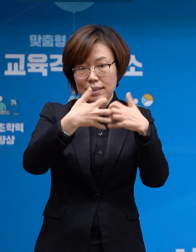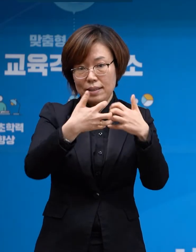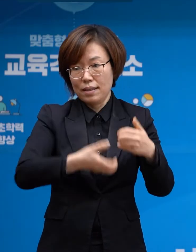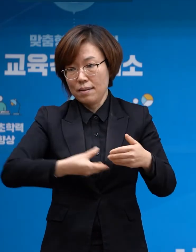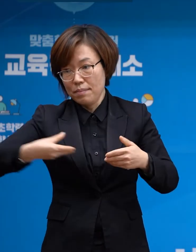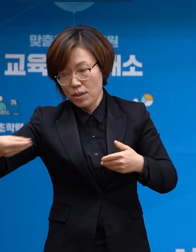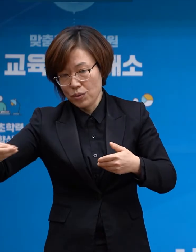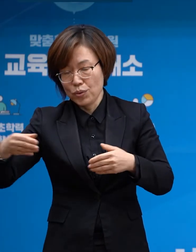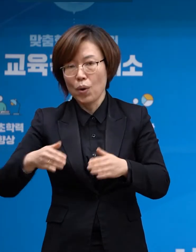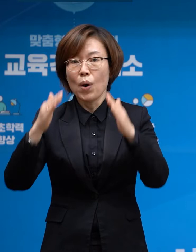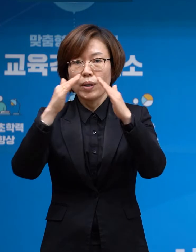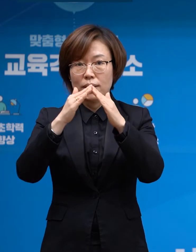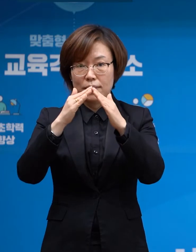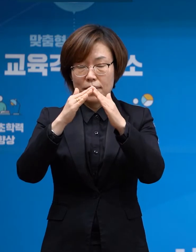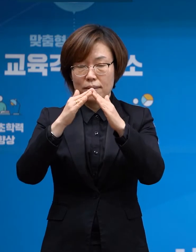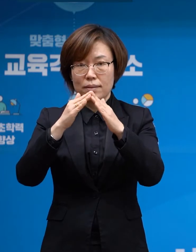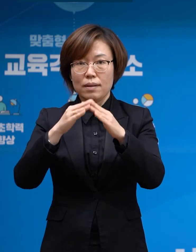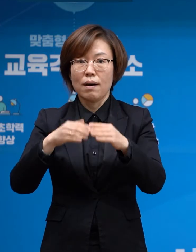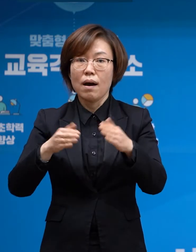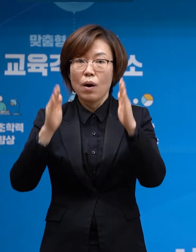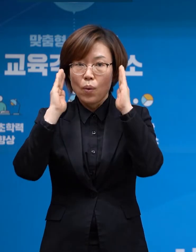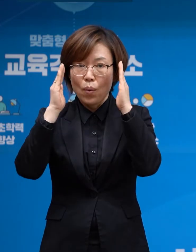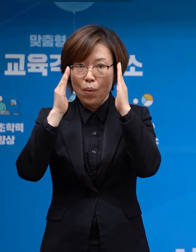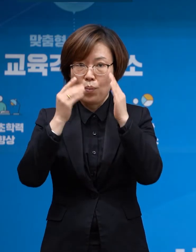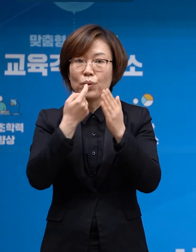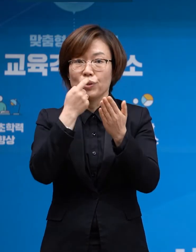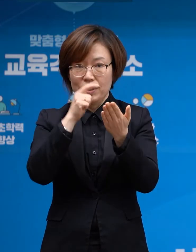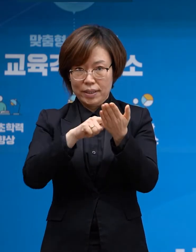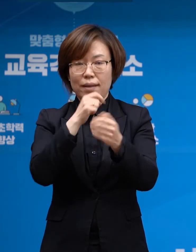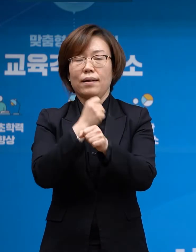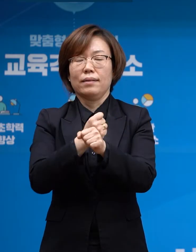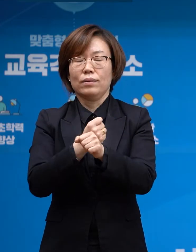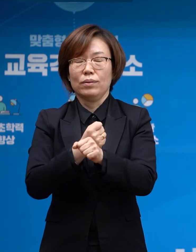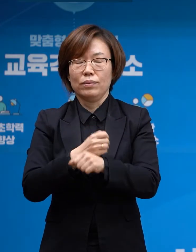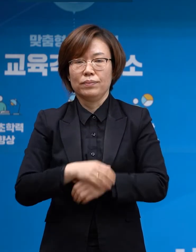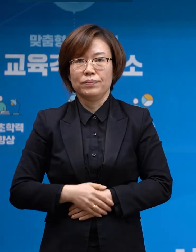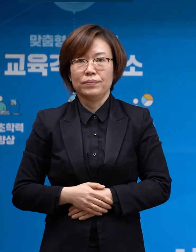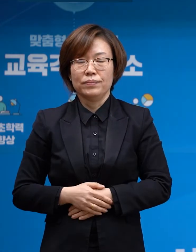대여하여 가정에서도 학습이 이루어지도록 하겠습니다.